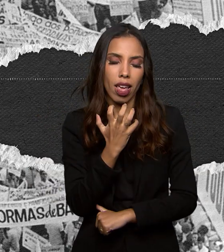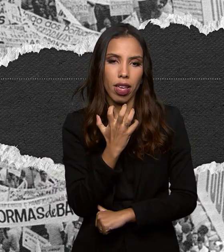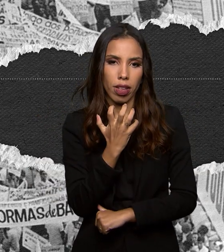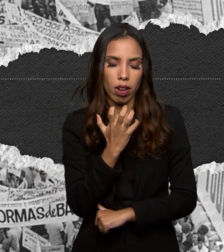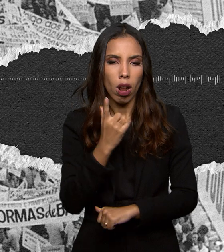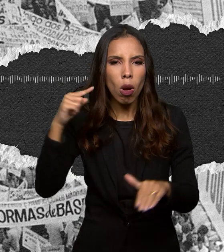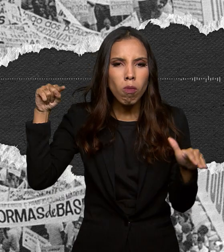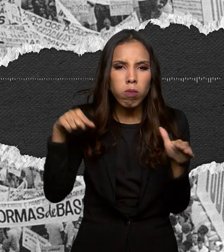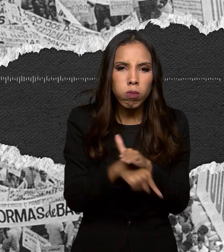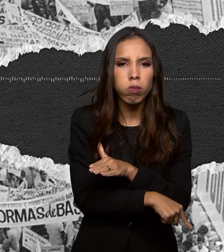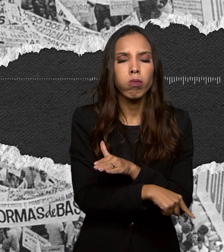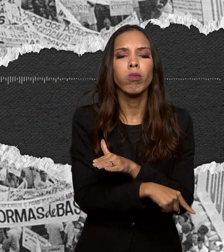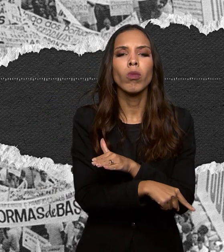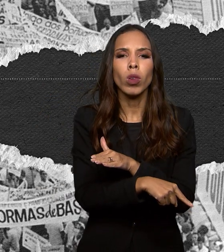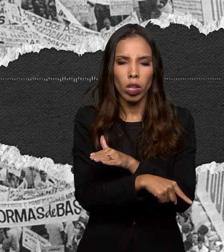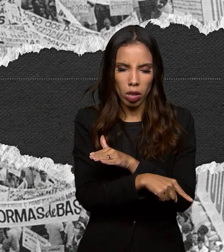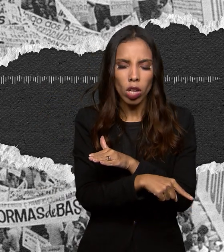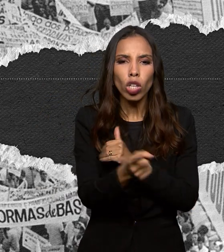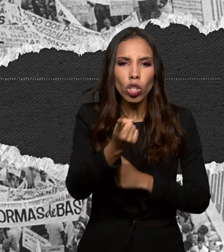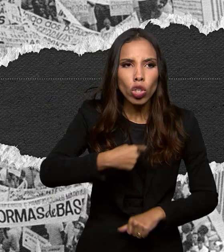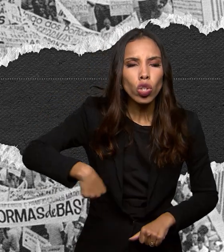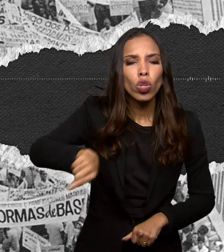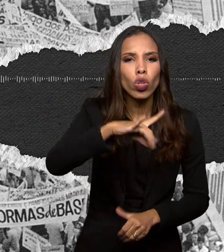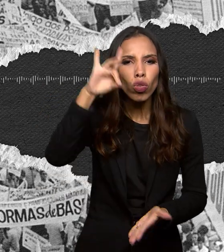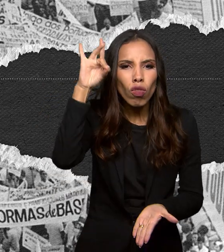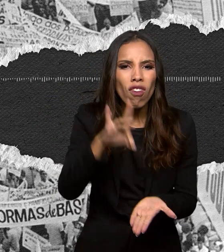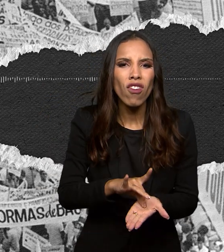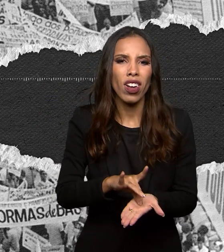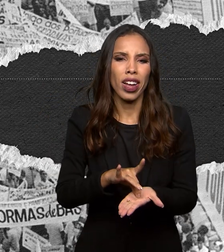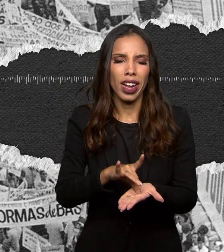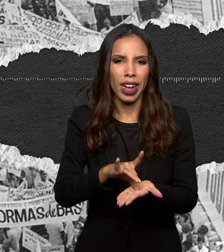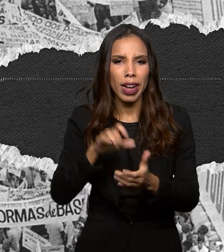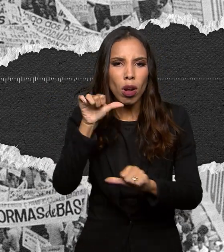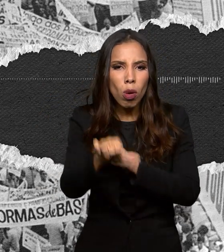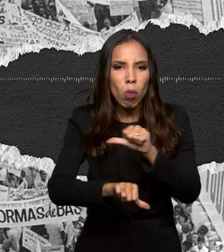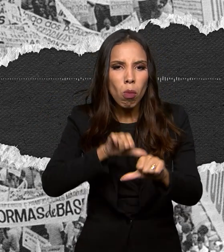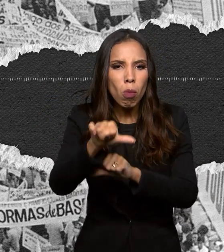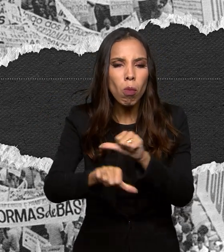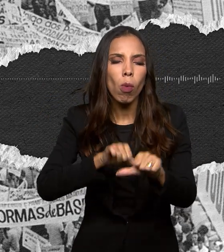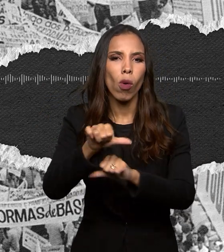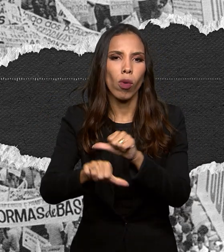para que realizemos, de fato, as reformas tão necessárias ao nosso país.